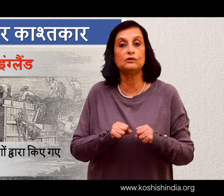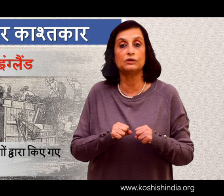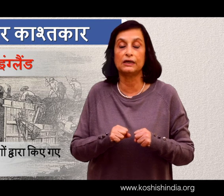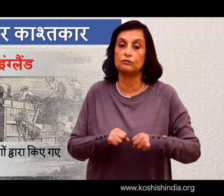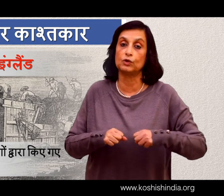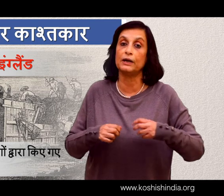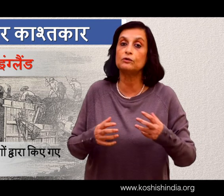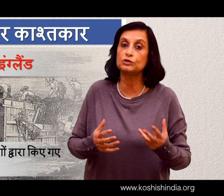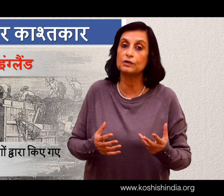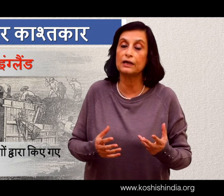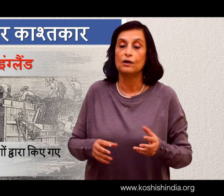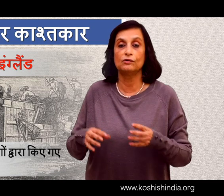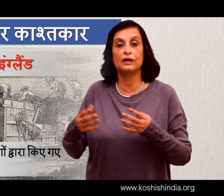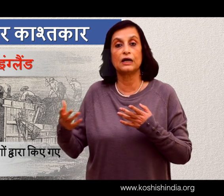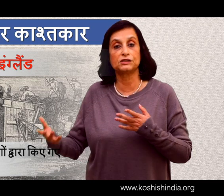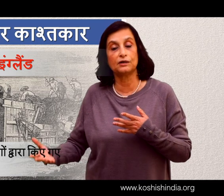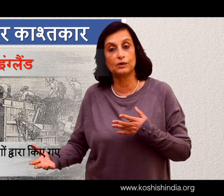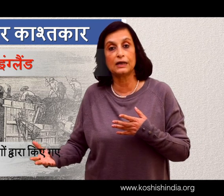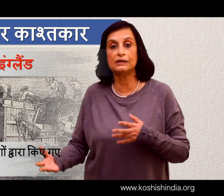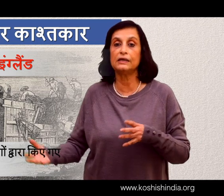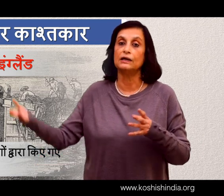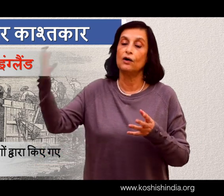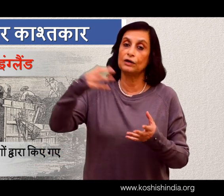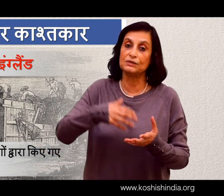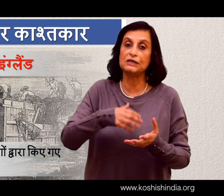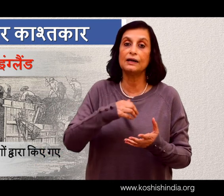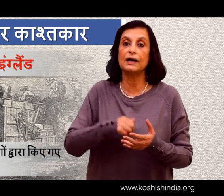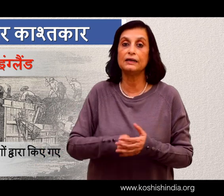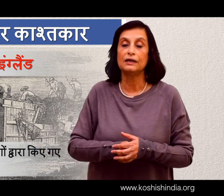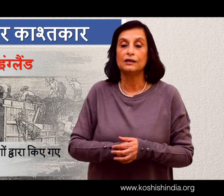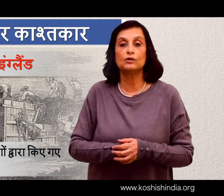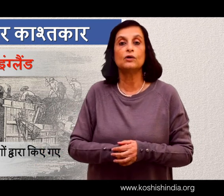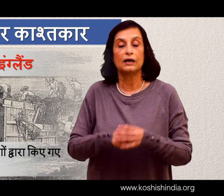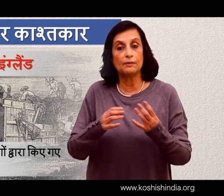कोदेखातोवे बहुतखुशहुए।उन्होंनेकिरायेदारोंकोहटादिया औरमशीनस्थापितकरदी।इसलिएवे